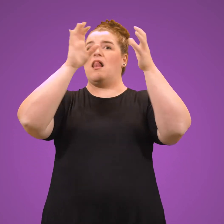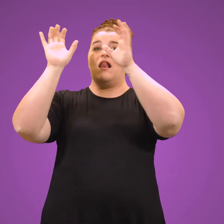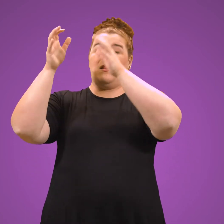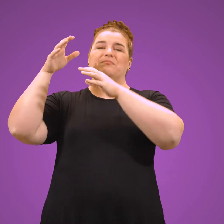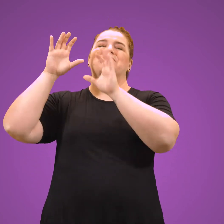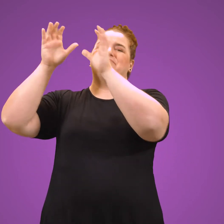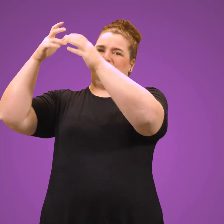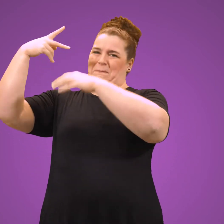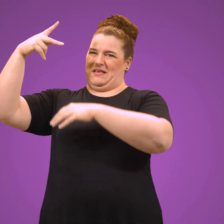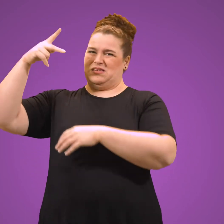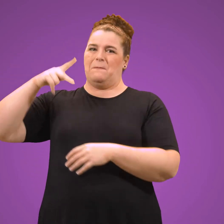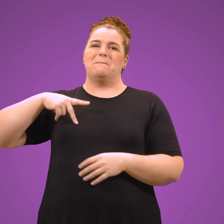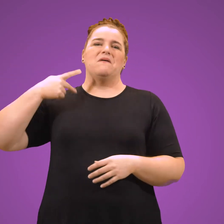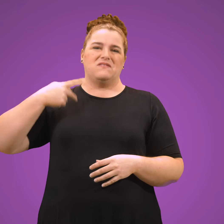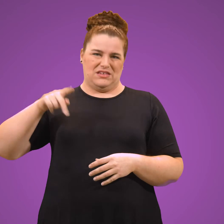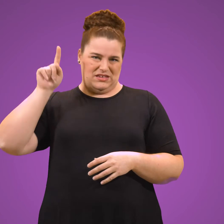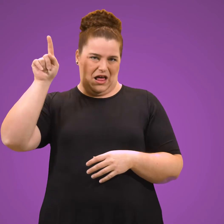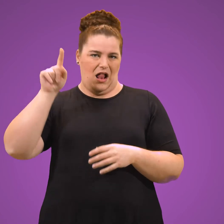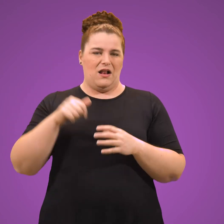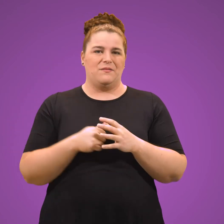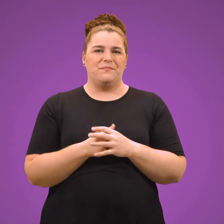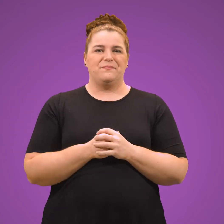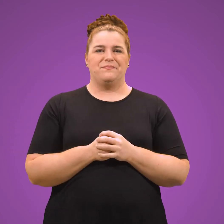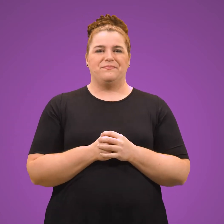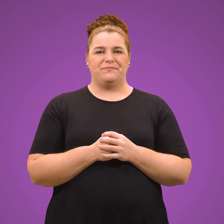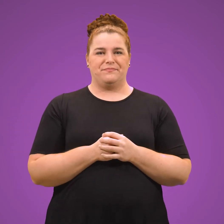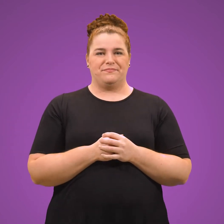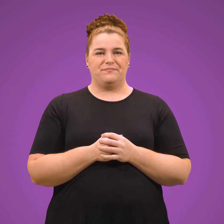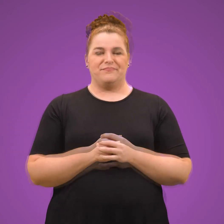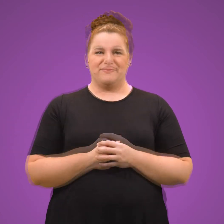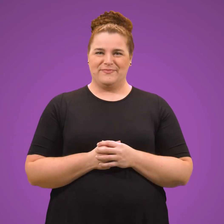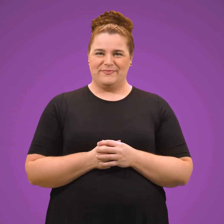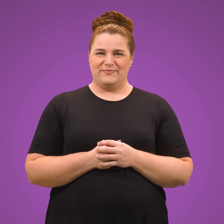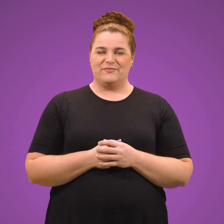Donc, dans cette situation, c'est bien le provincial.